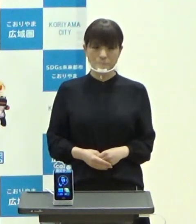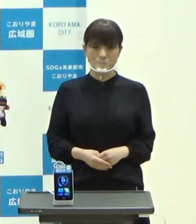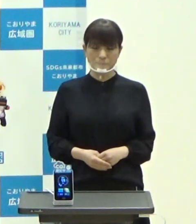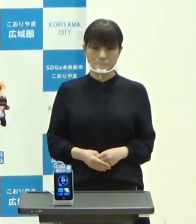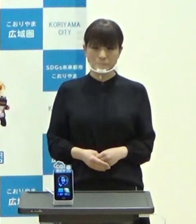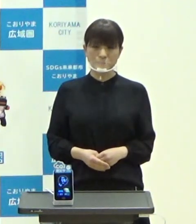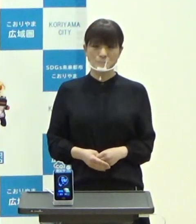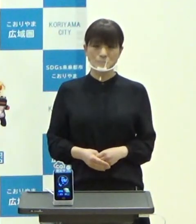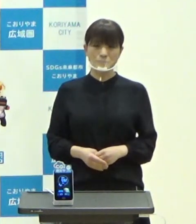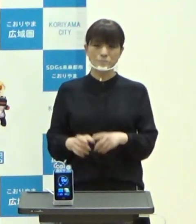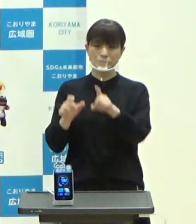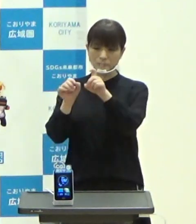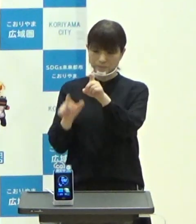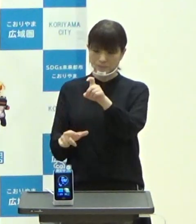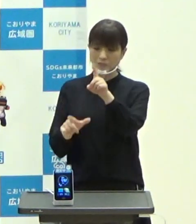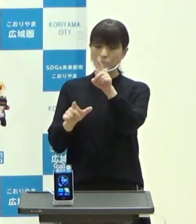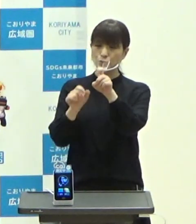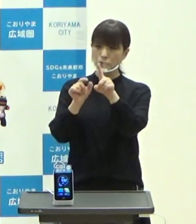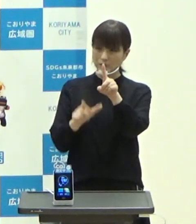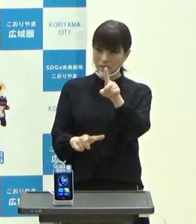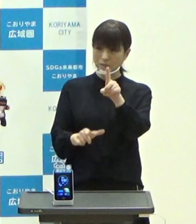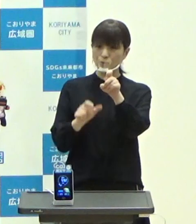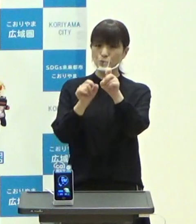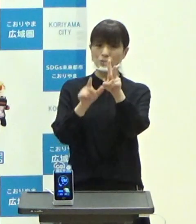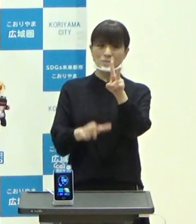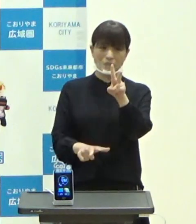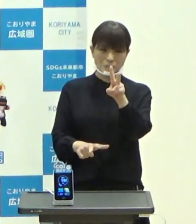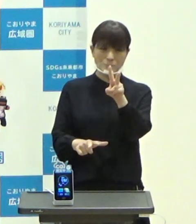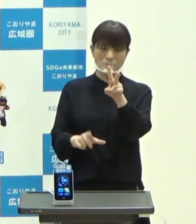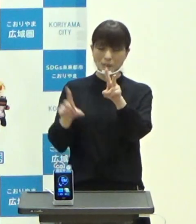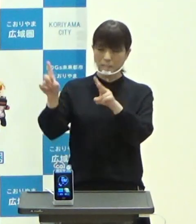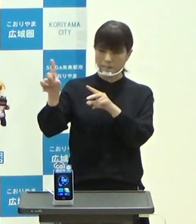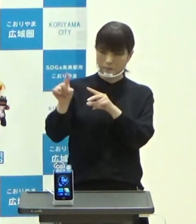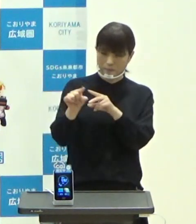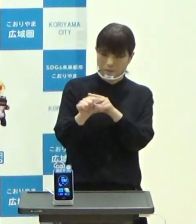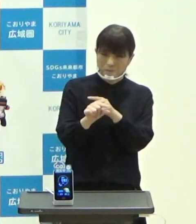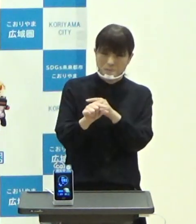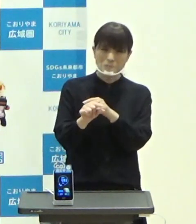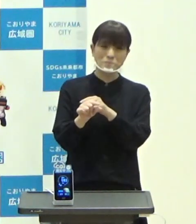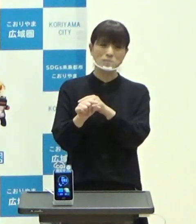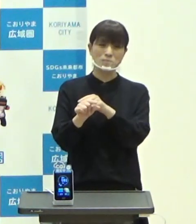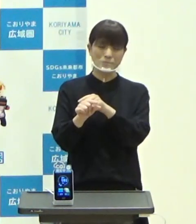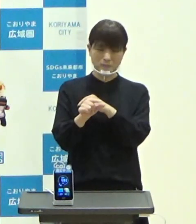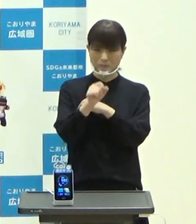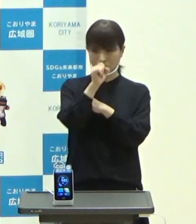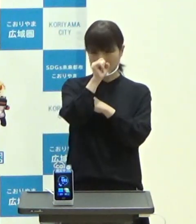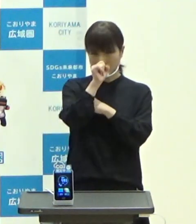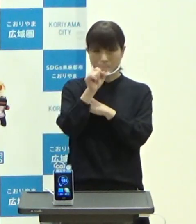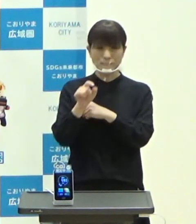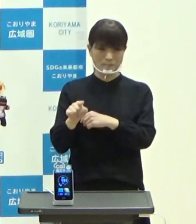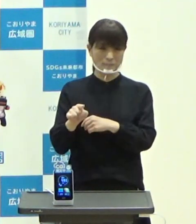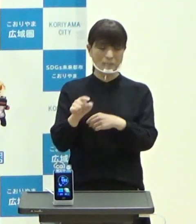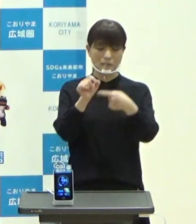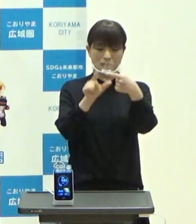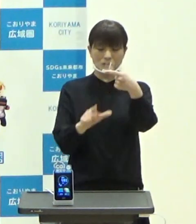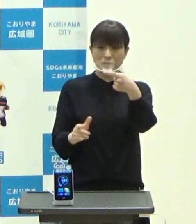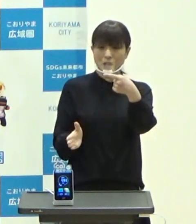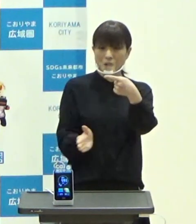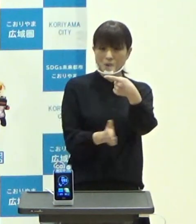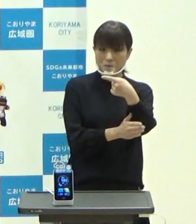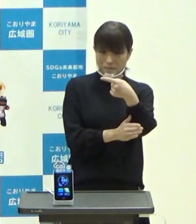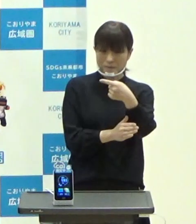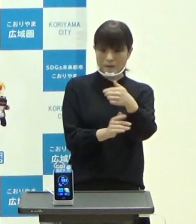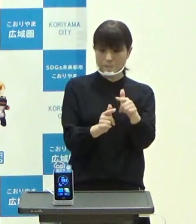10月、11月、12月とですね、非常に少ない罹患者が来まして、1月になりましてです